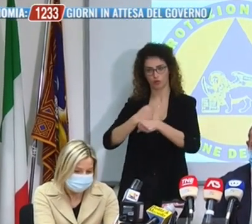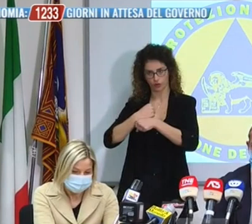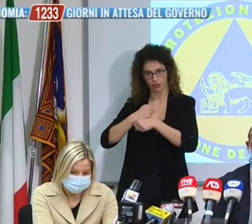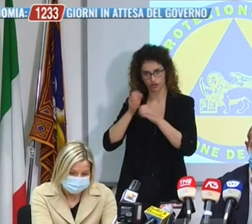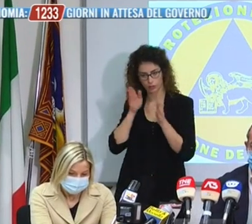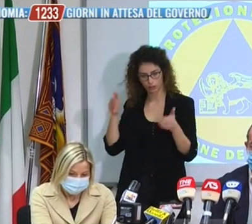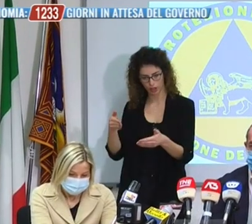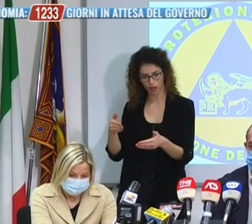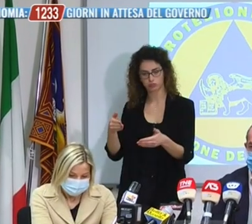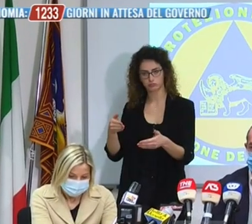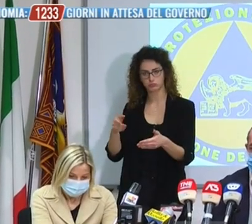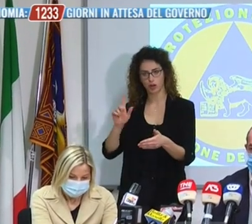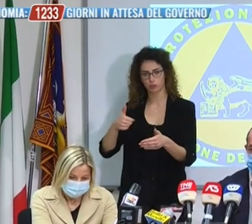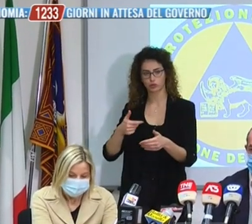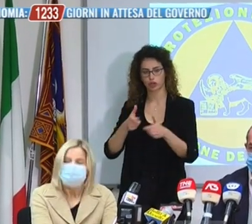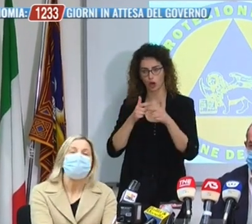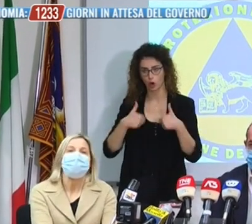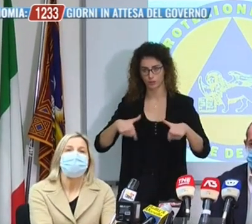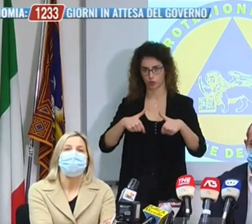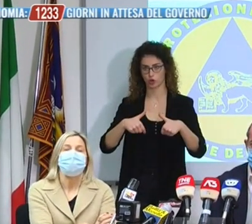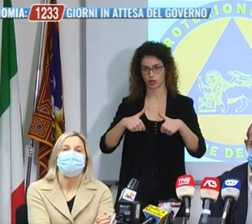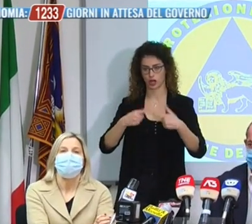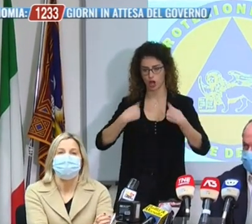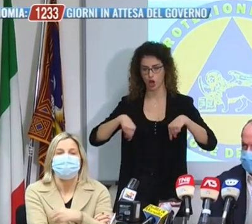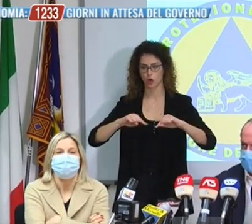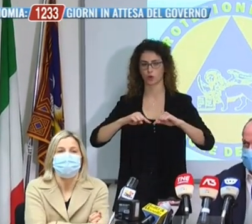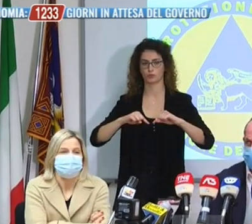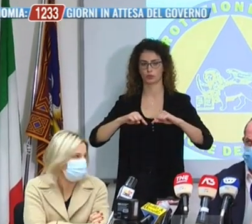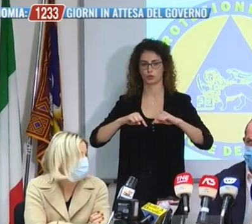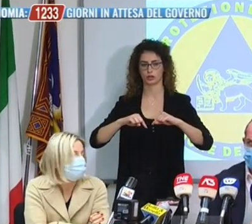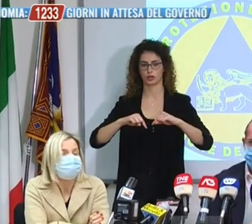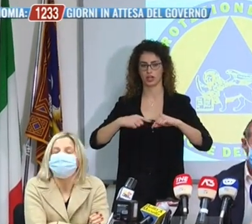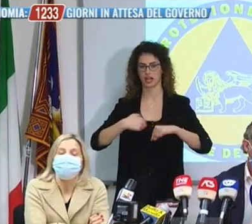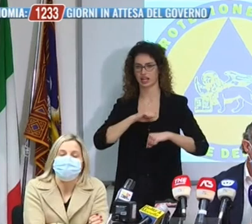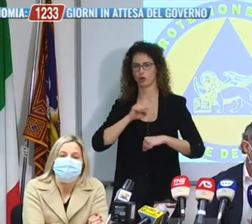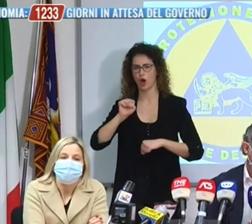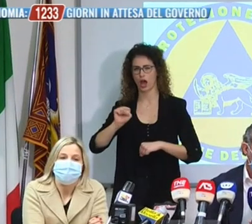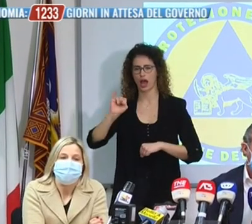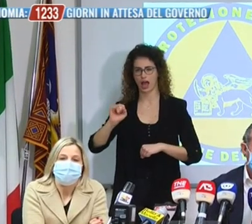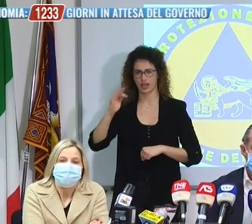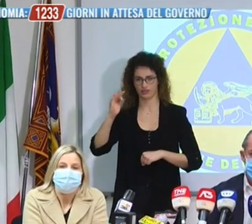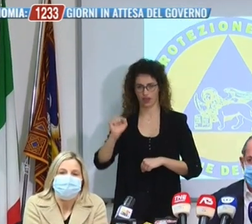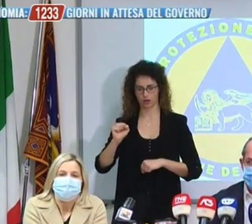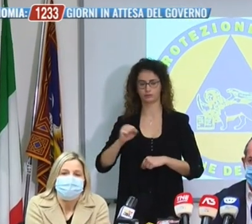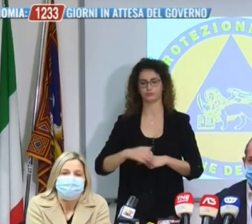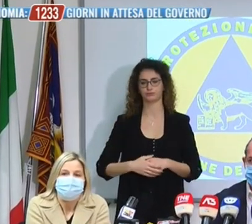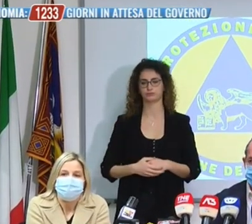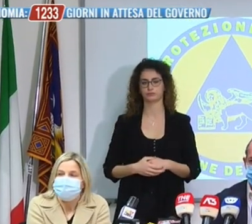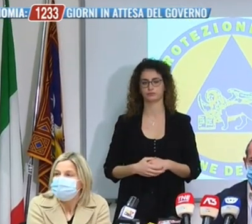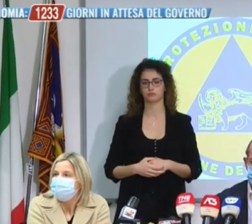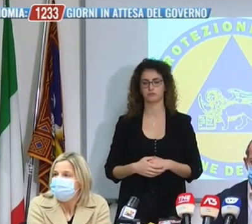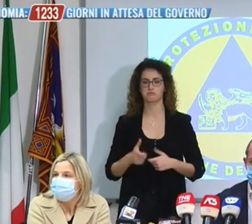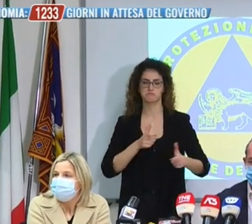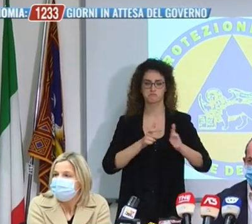della farmaceutica, che fra l'altro è anche in commissione, presidente della commissione prezzi, se non ricordo male, di AIFA. e un po' tutti